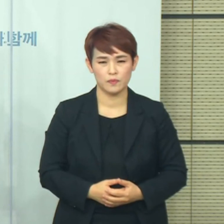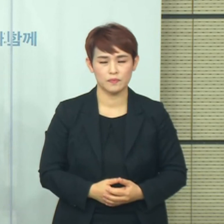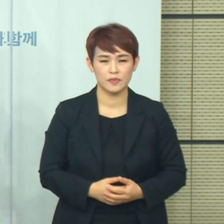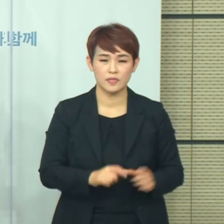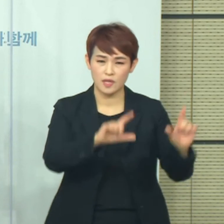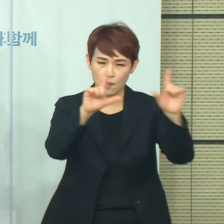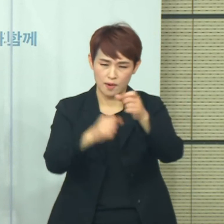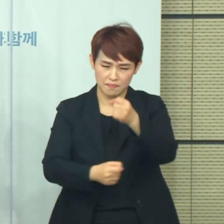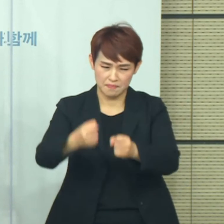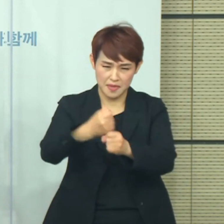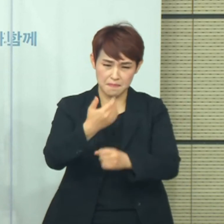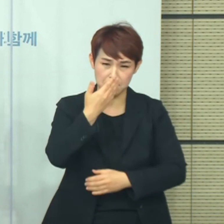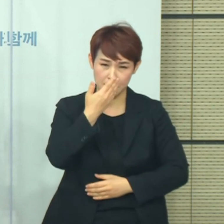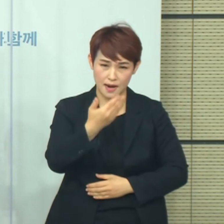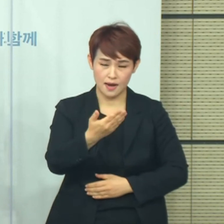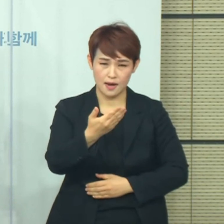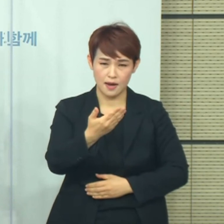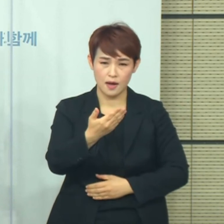시기를